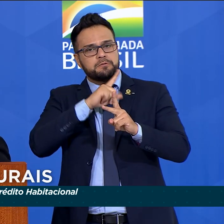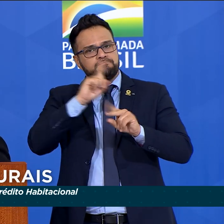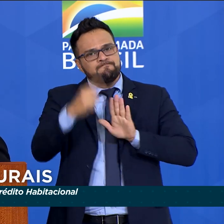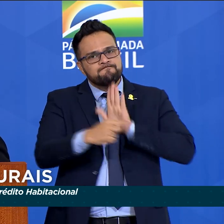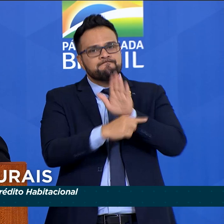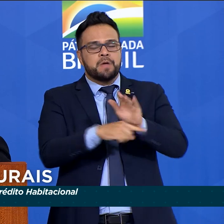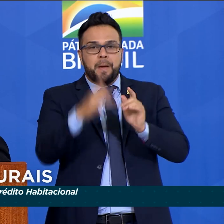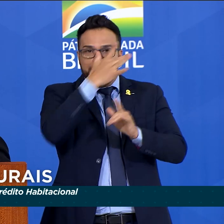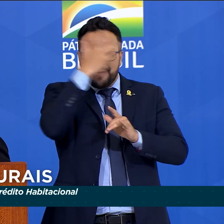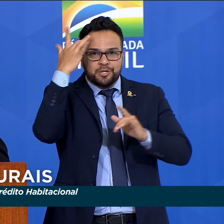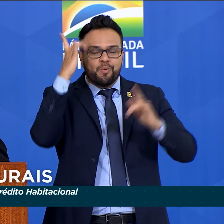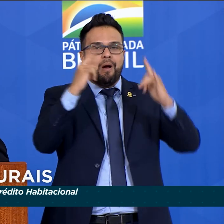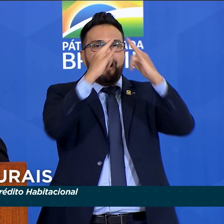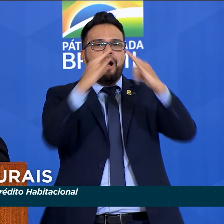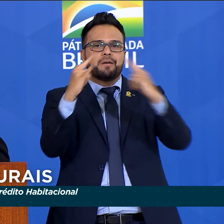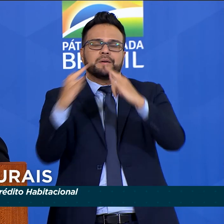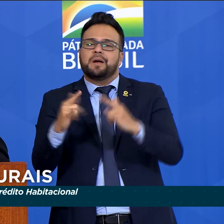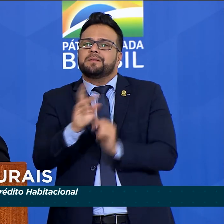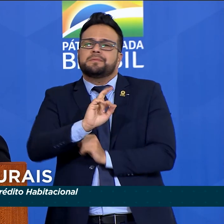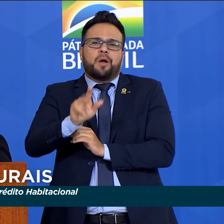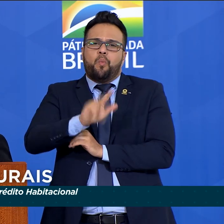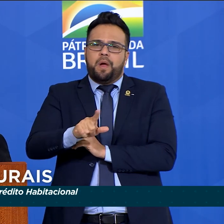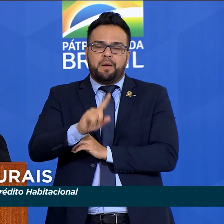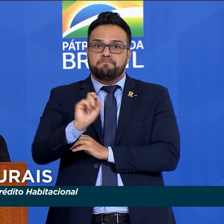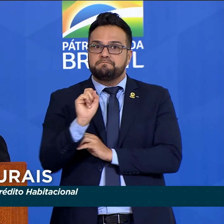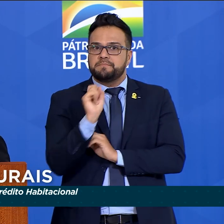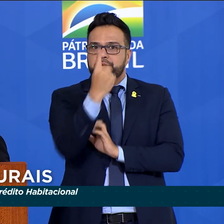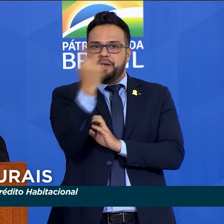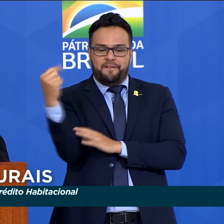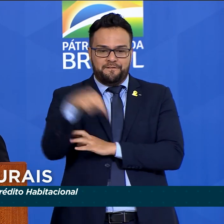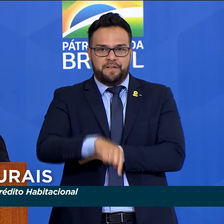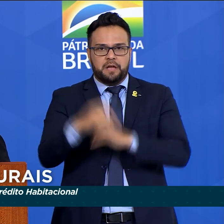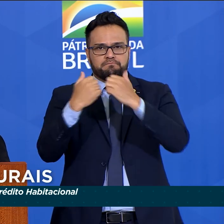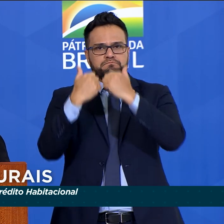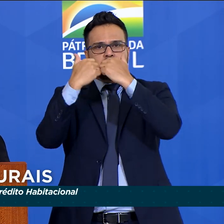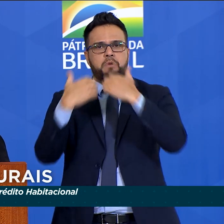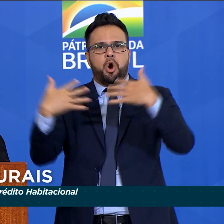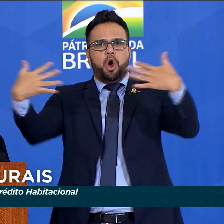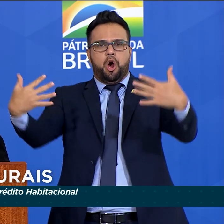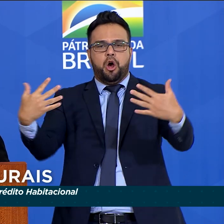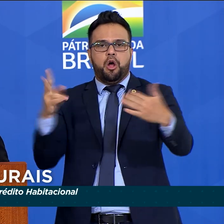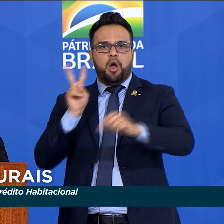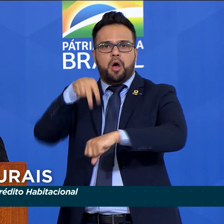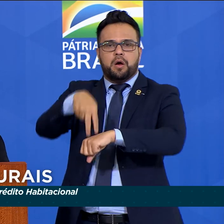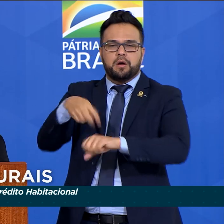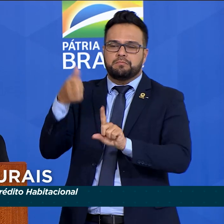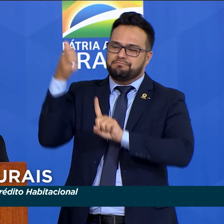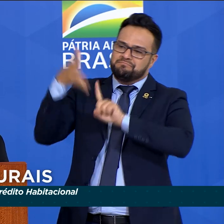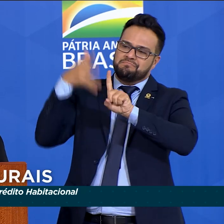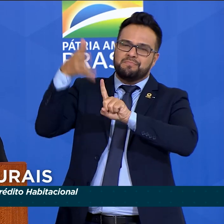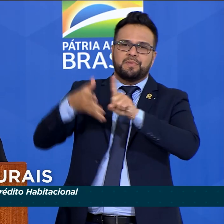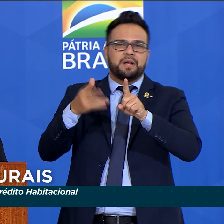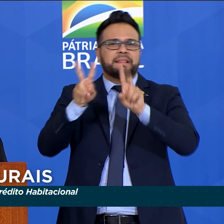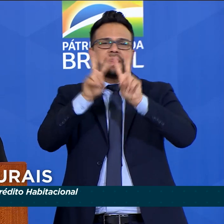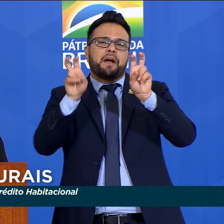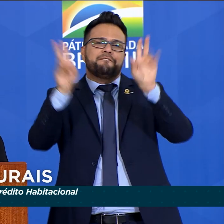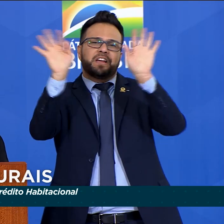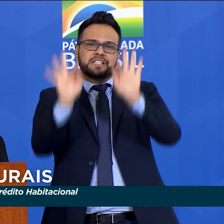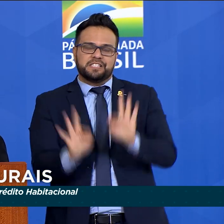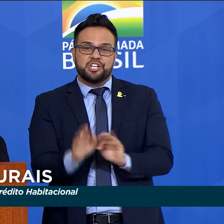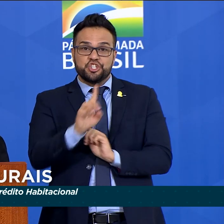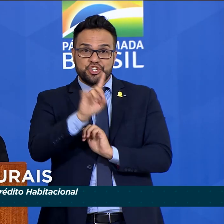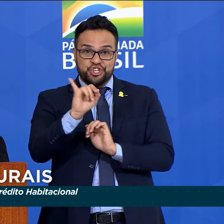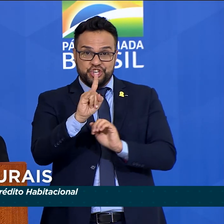assentados. E não é a primeira vez que nós estamos aqui nesse salão falando da felicidade e do dia que o